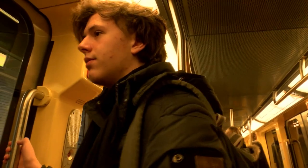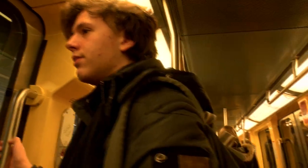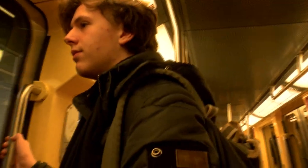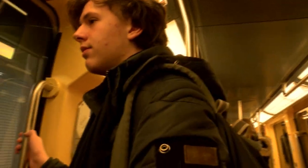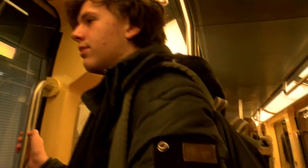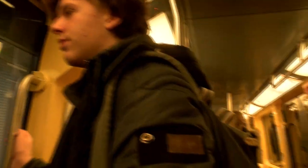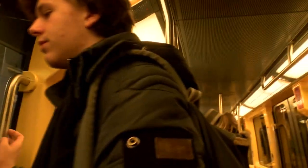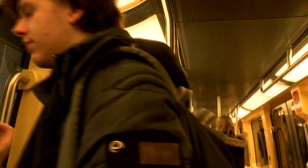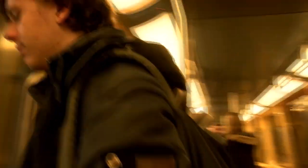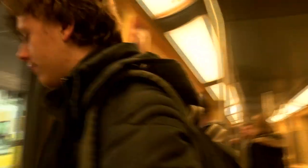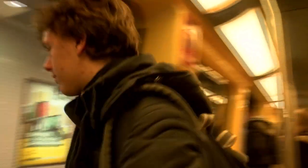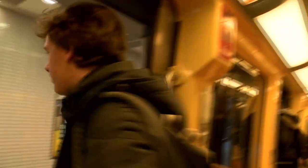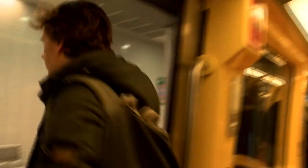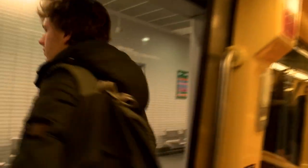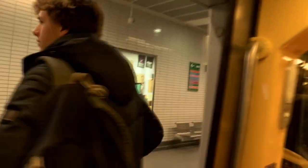passagers sont occupés d chapitre à l'autre.